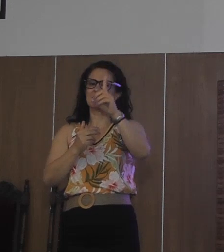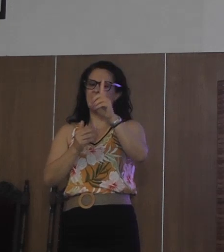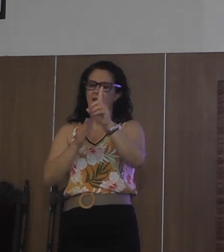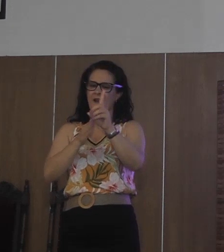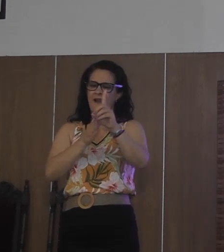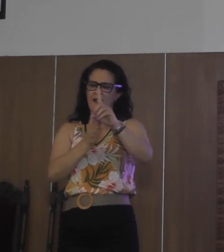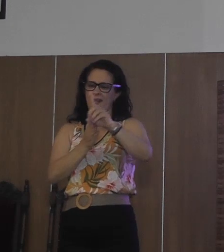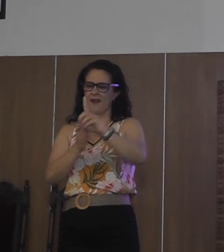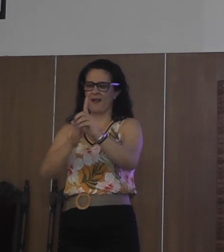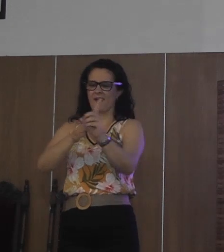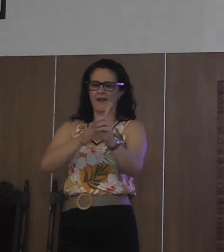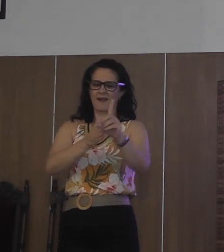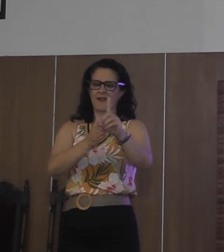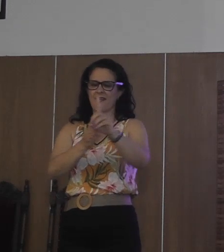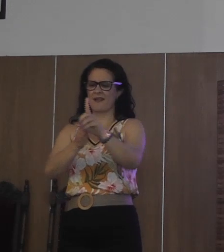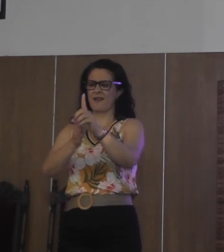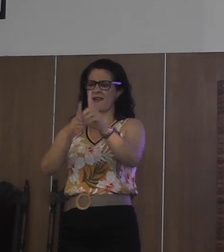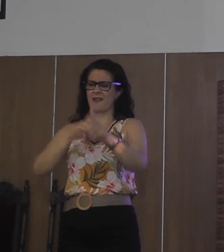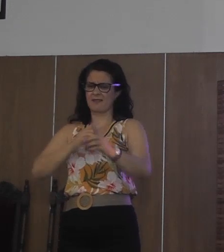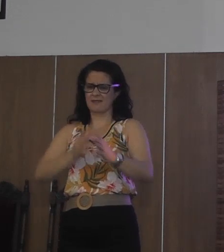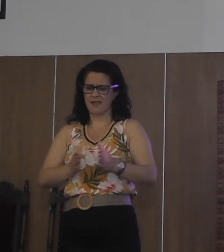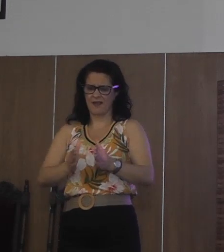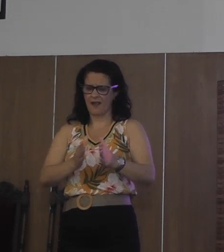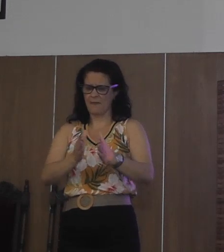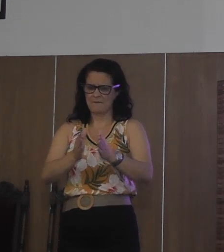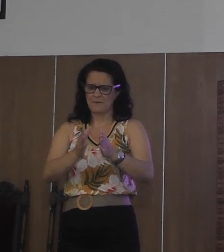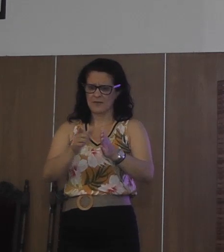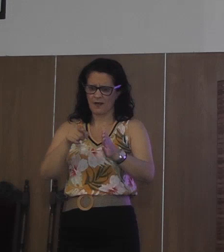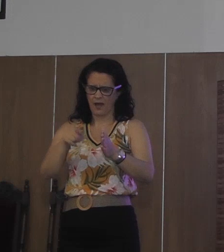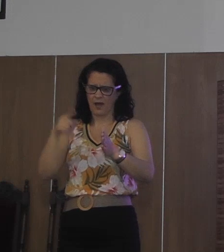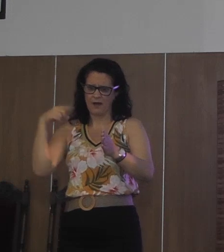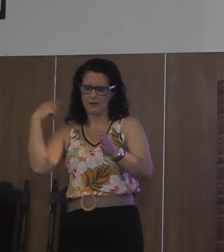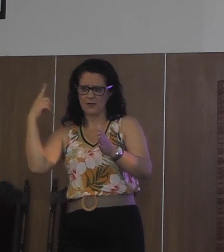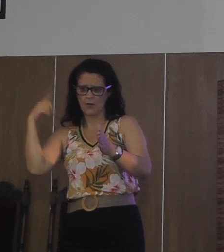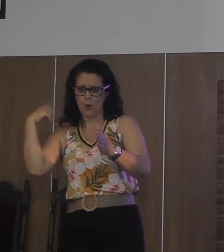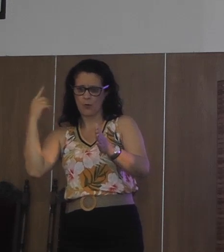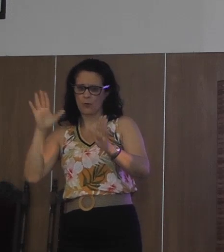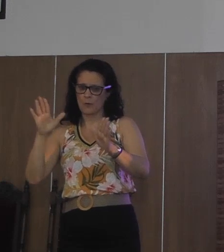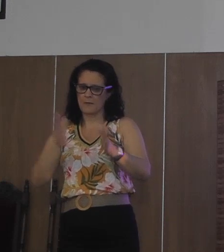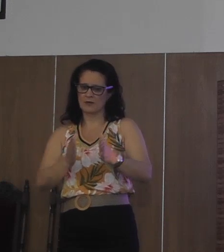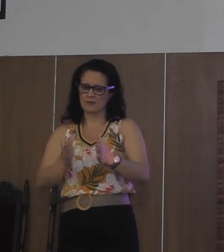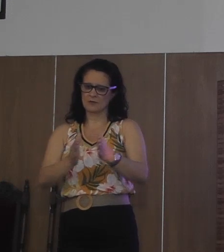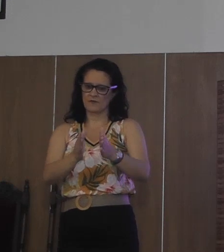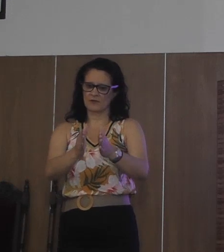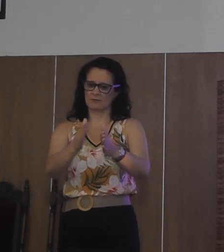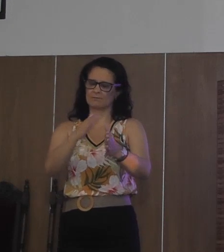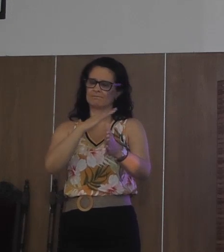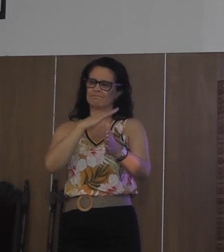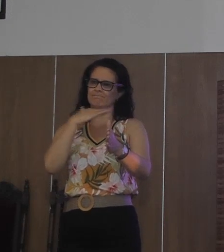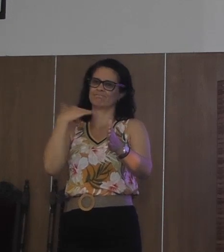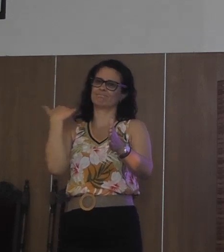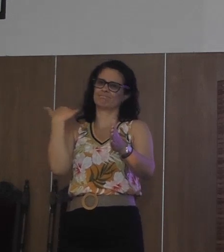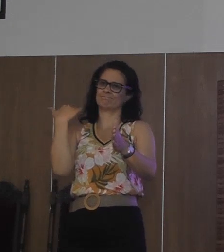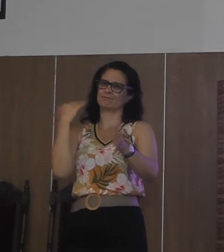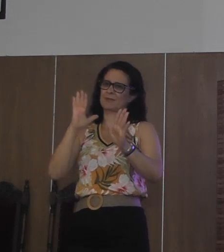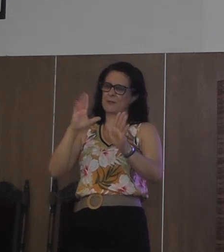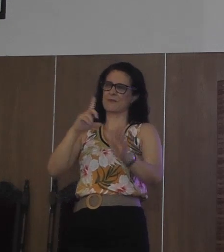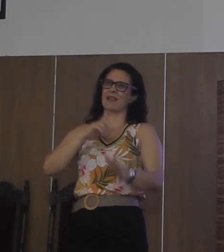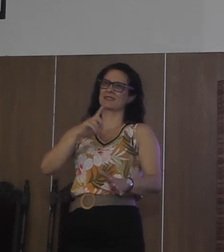para o homem que parecem bons, mas no final é caminho de morte. Mas existe um